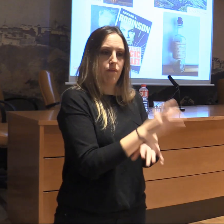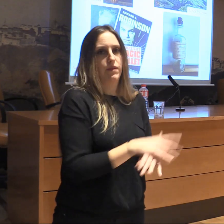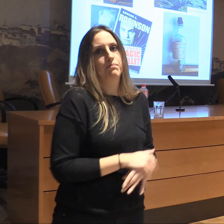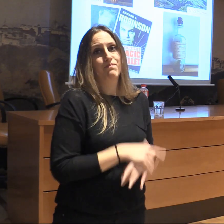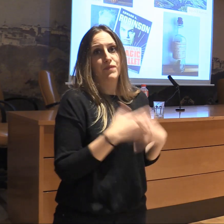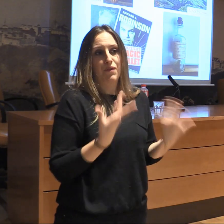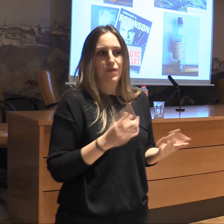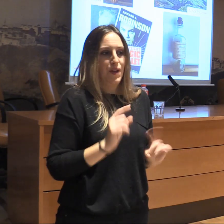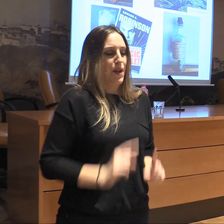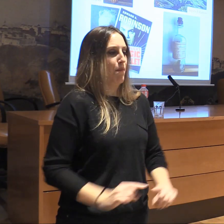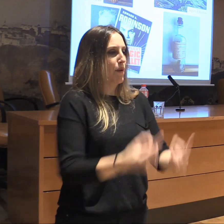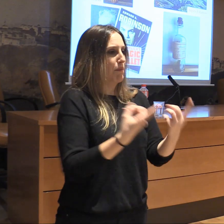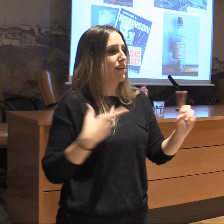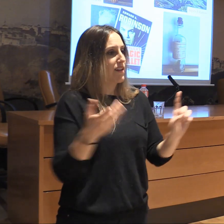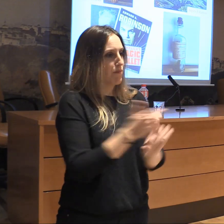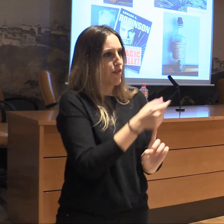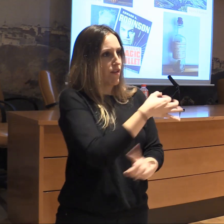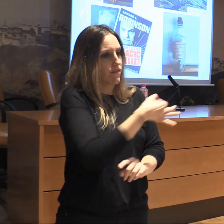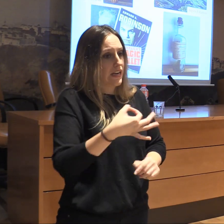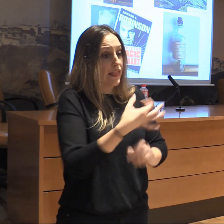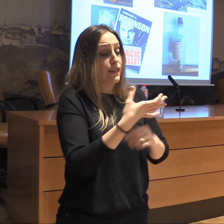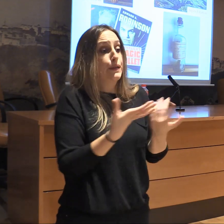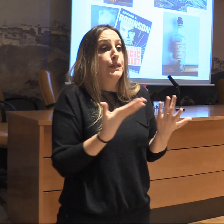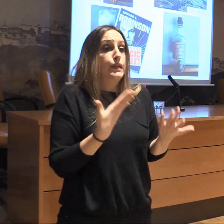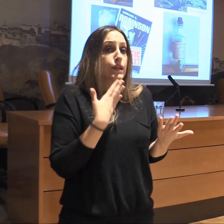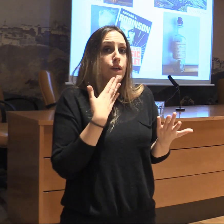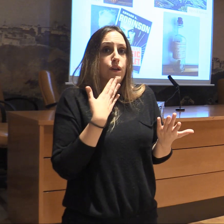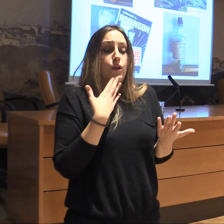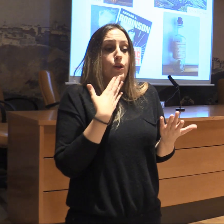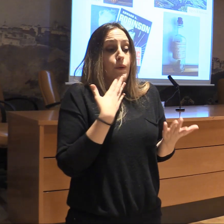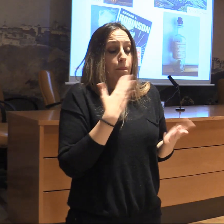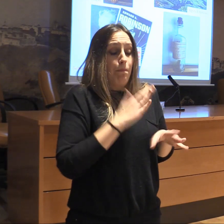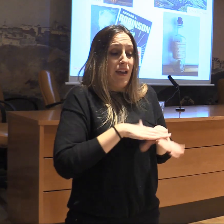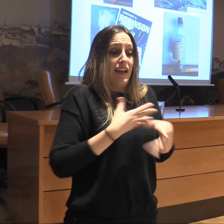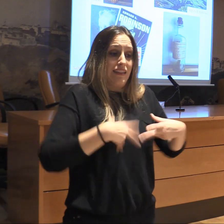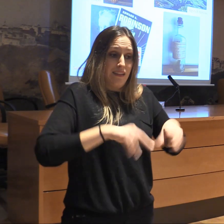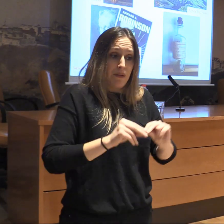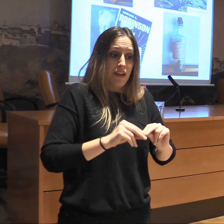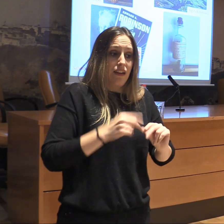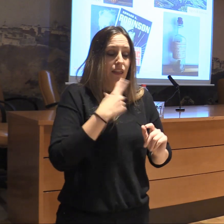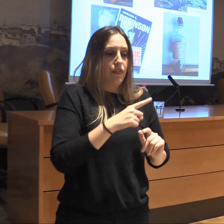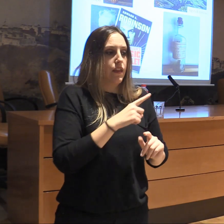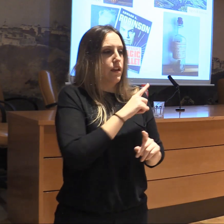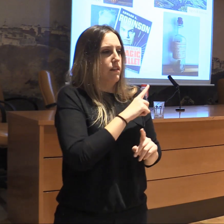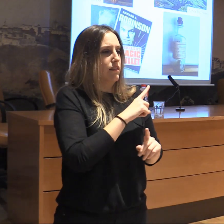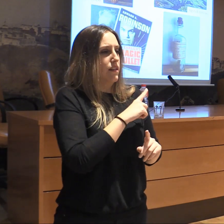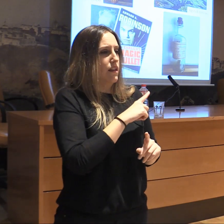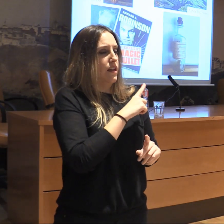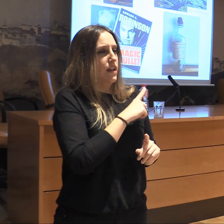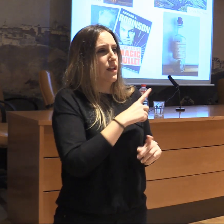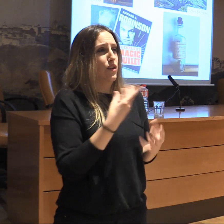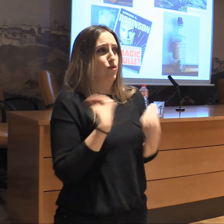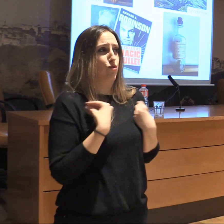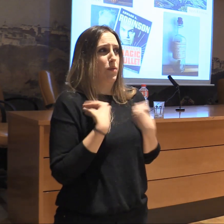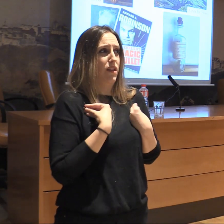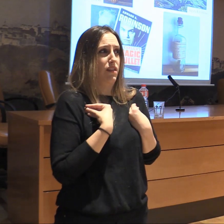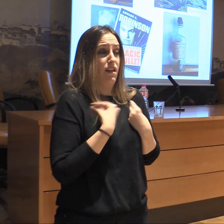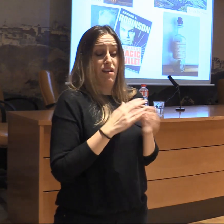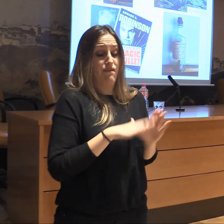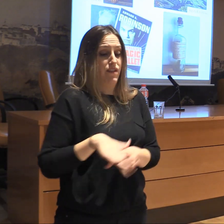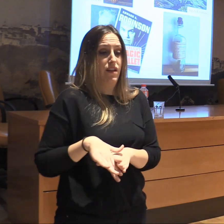remedio realmente eficaz. Como colofón, decir que los últimos años de la vida de Ehrlich fueron